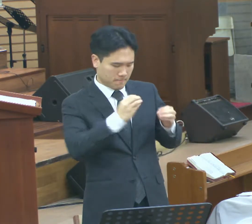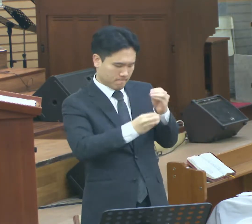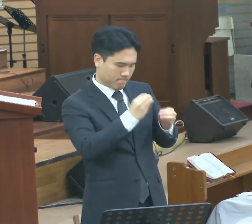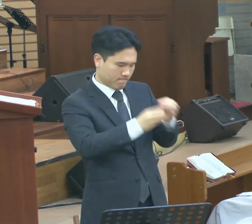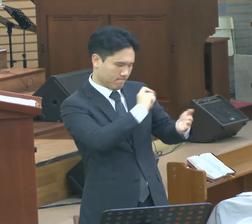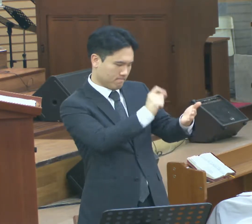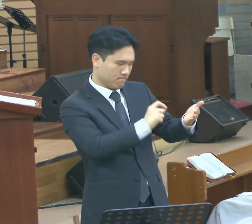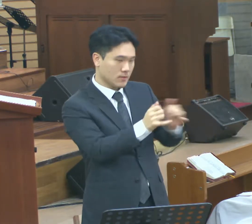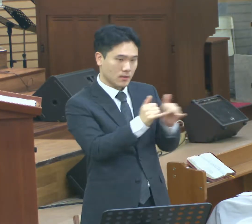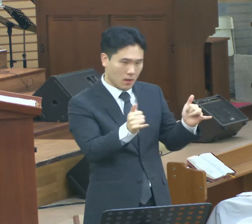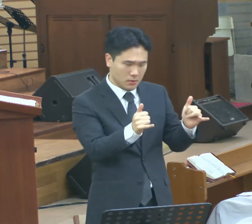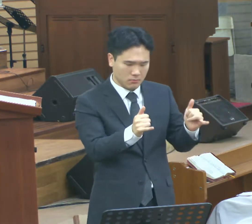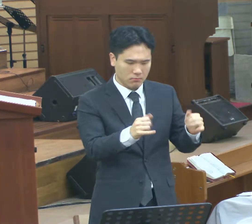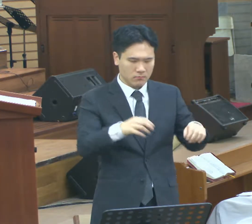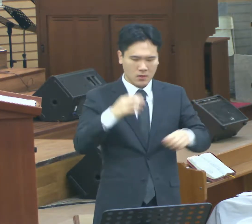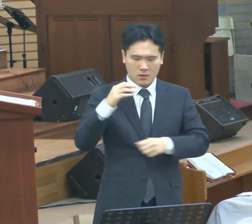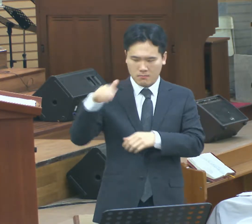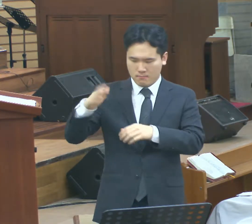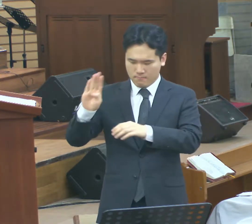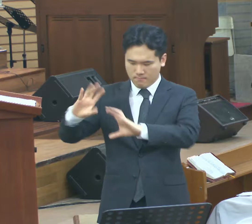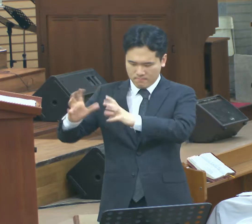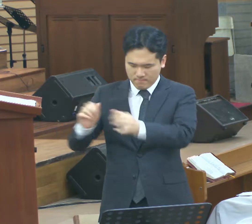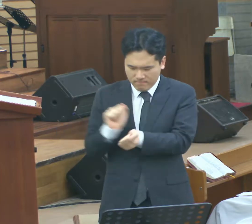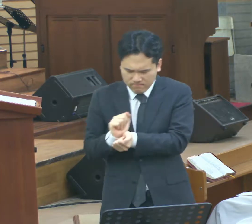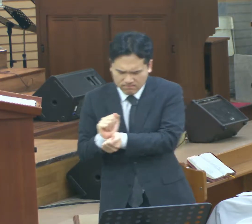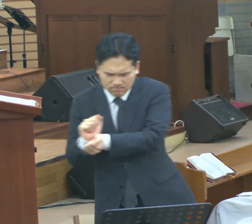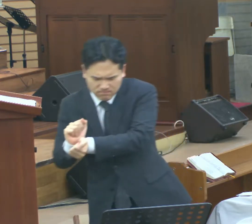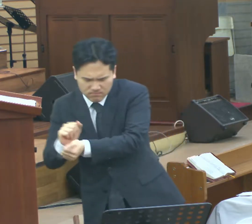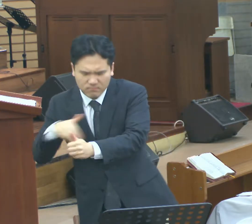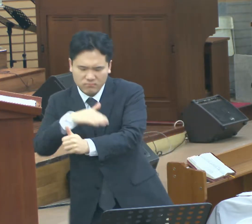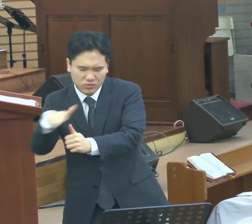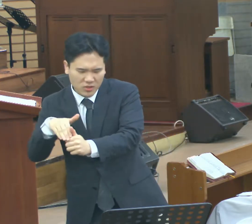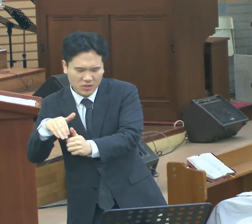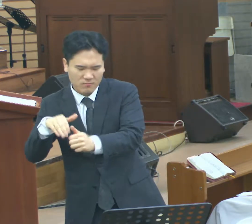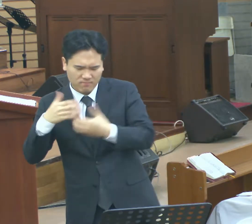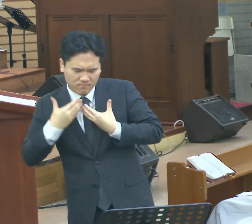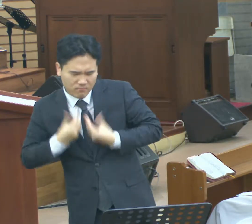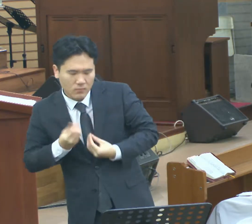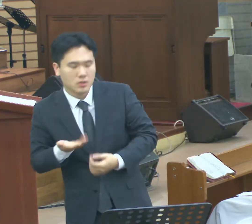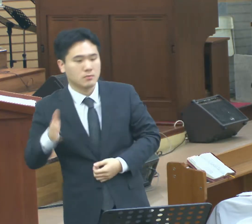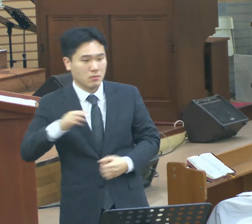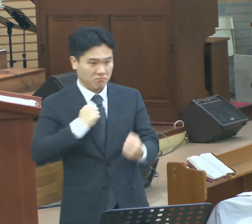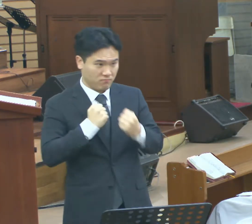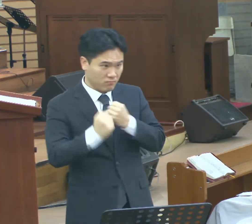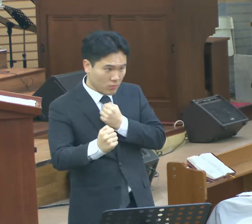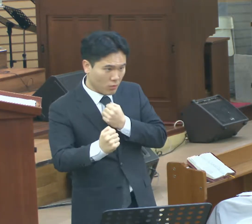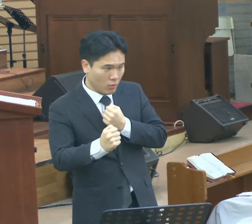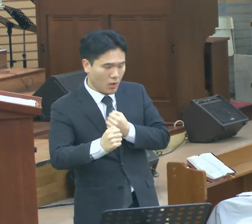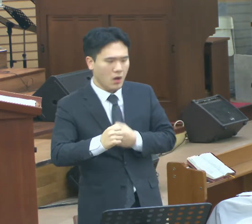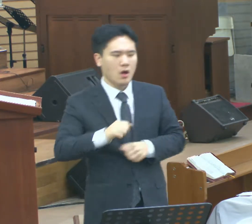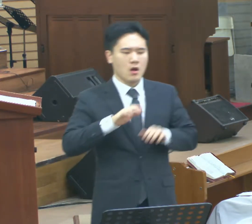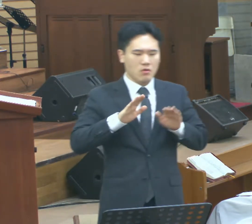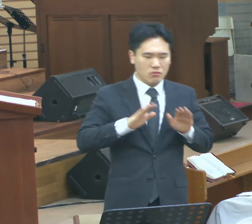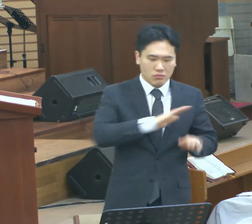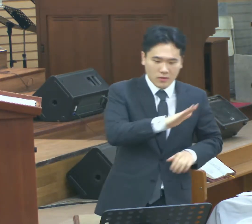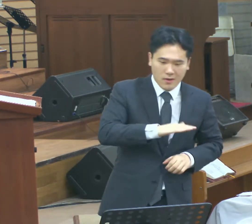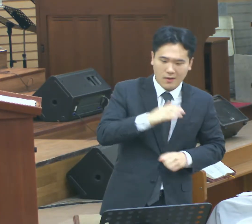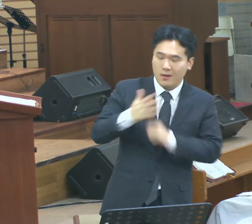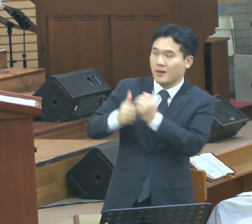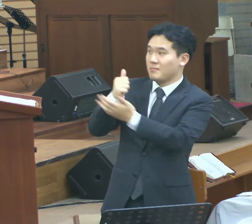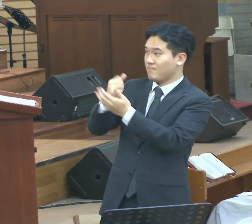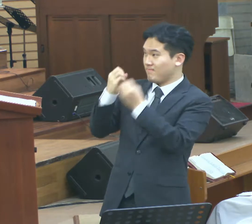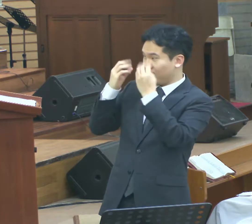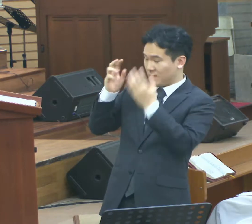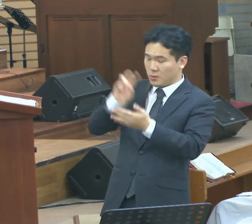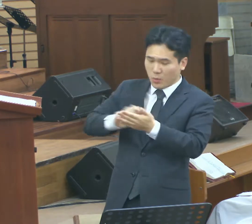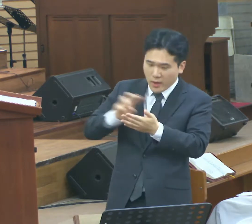할지라도 하나님께서 새 일을 행하실 분인데 우리가 먼저 새 노래 불러드리면 어떨까? 이런 마음을 가지고 있었던 거죠.